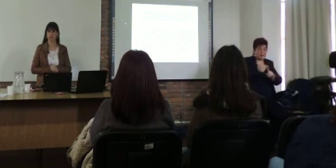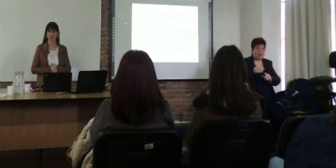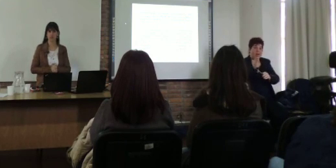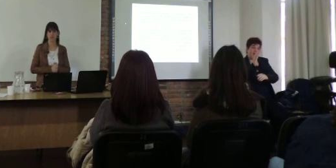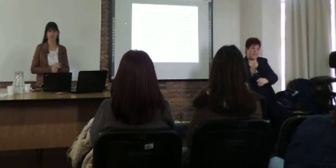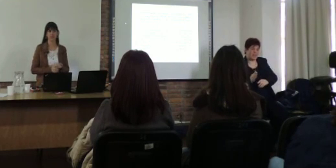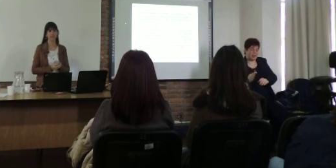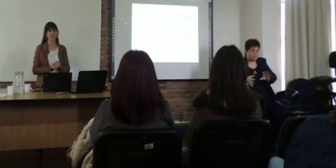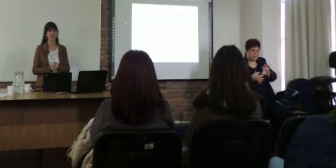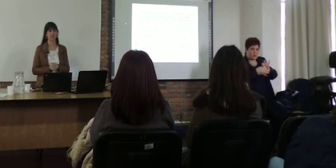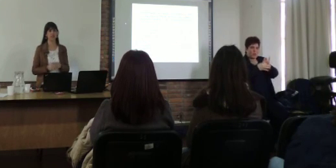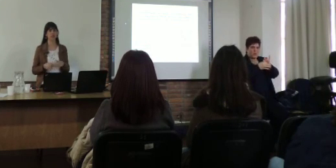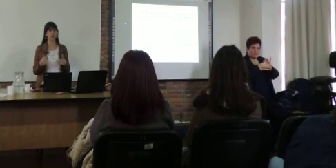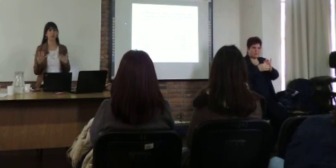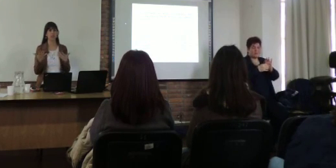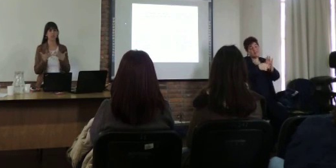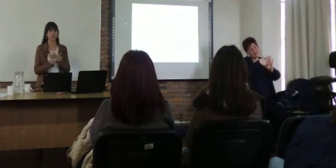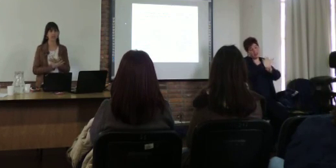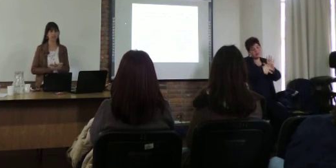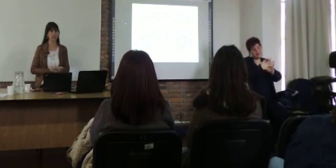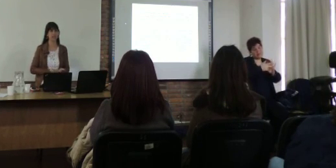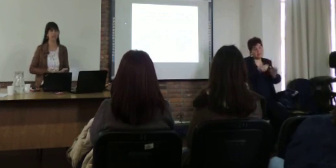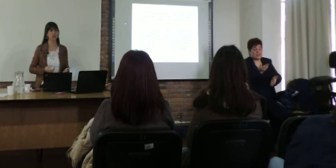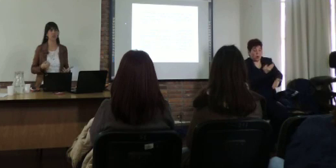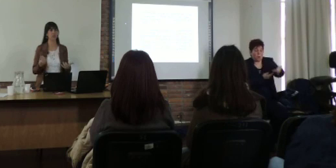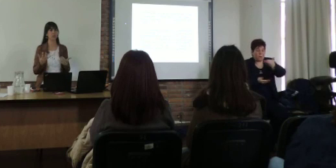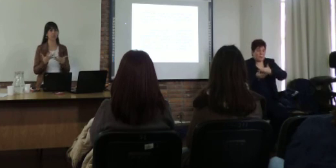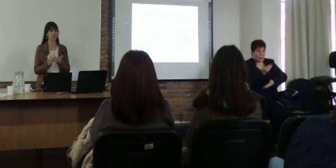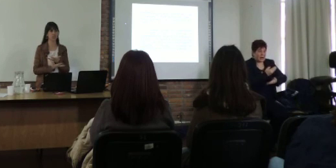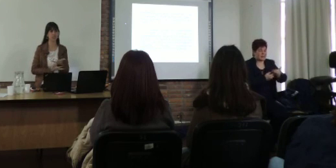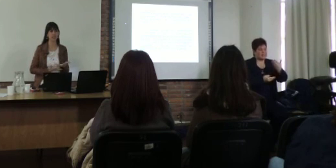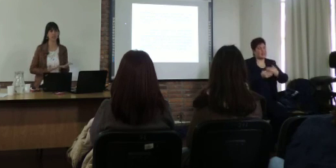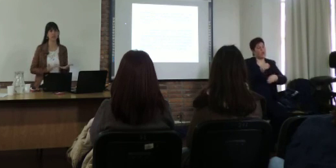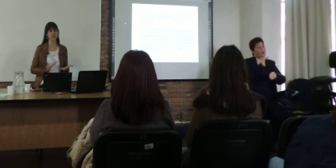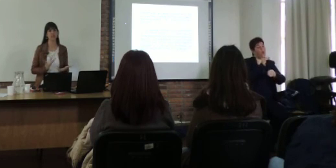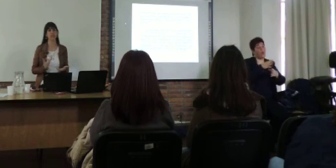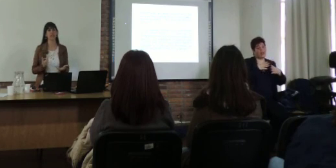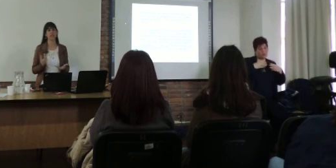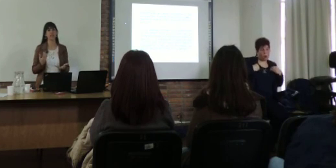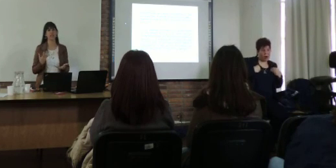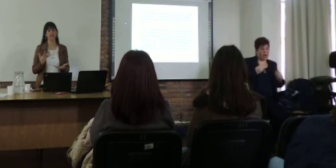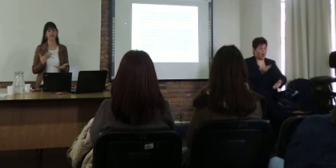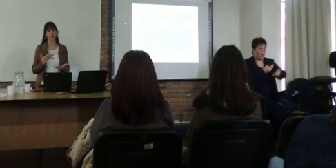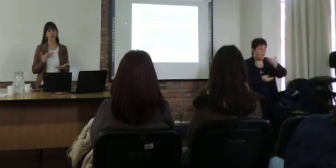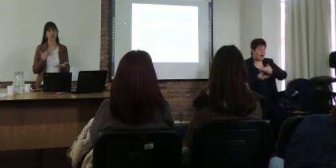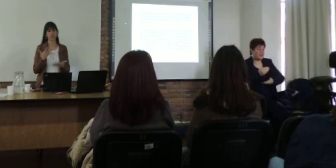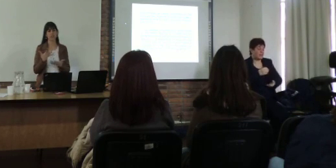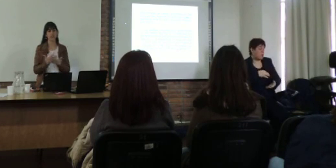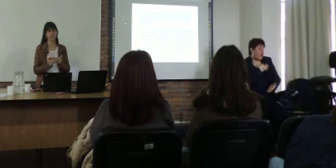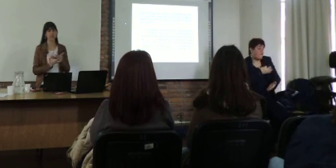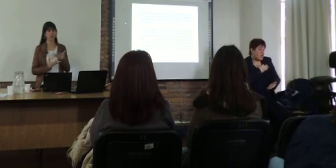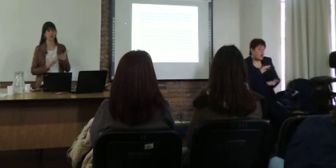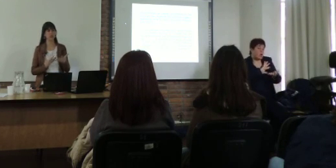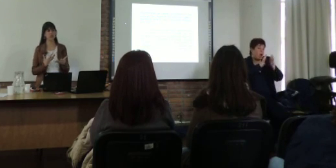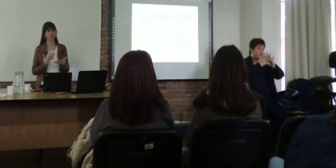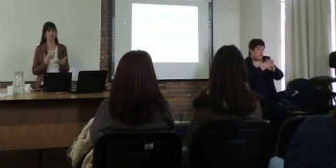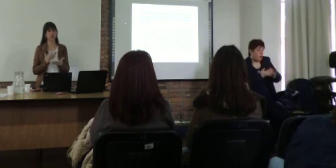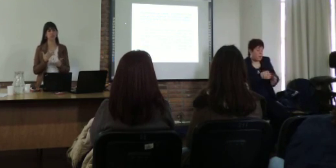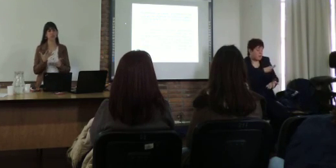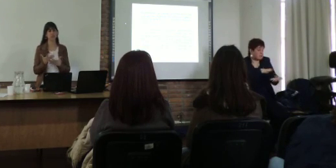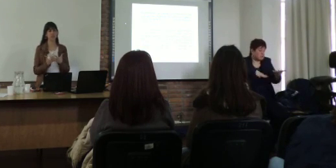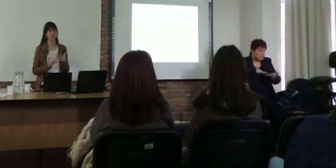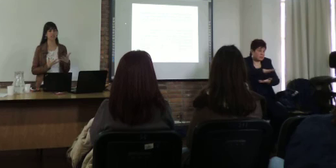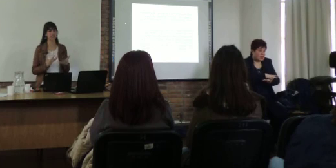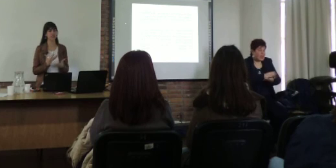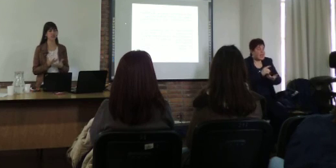esse Libraus, que eles ao compartilharem a escola, ao compartilharem a vida e compartilharem esses modos,